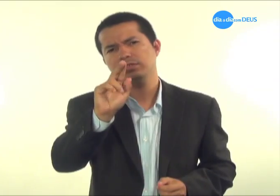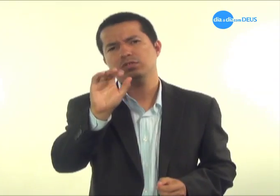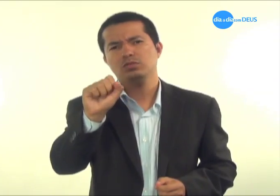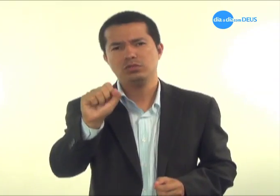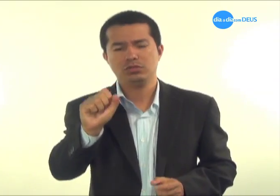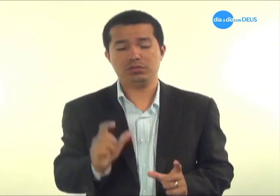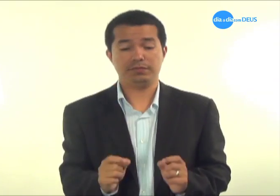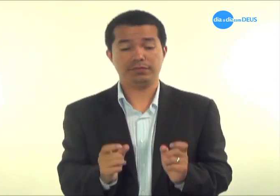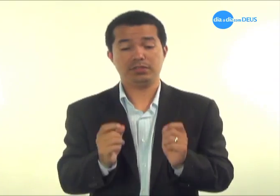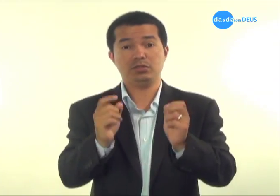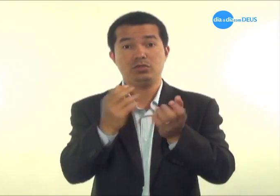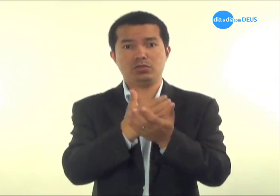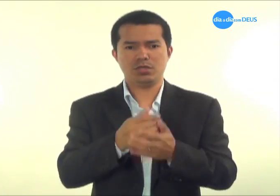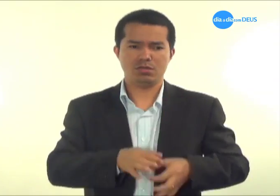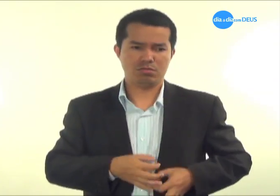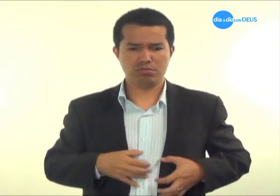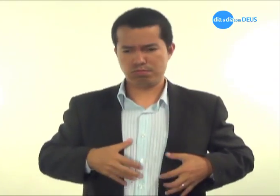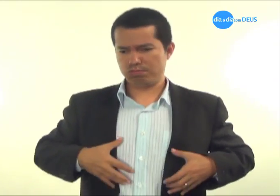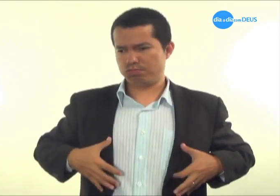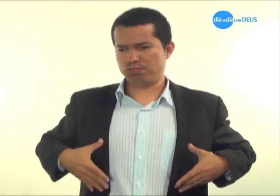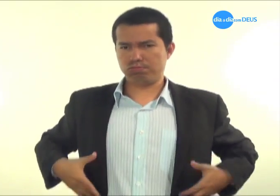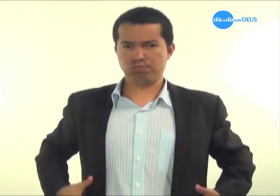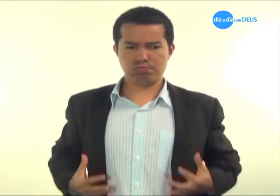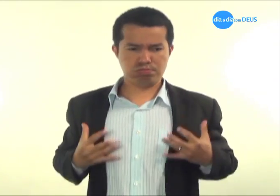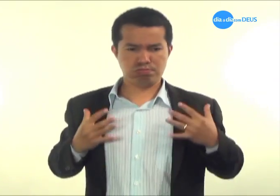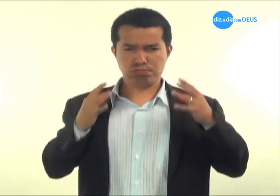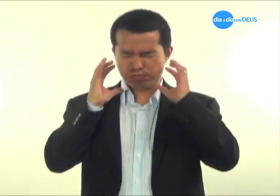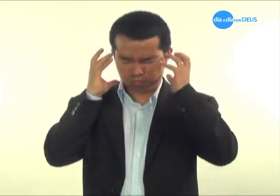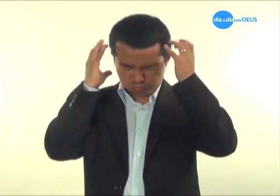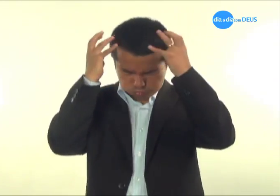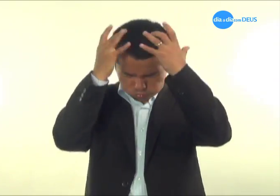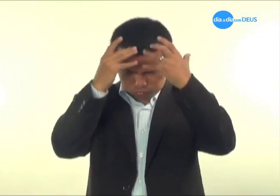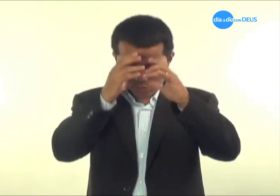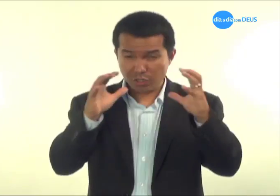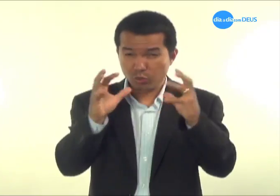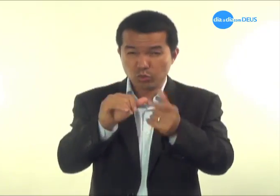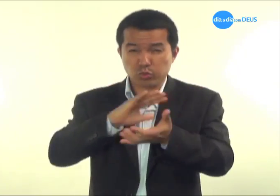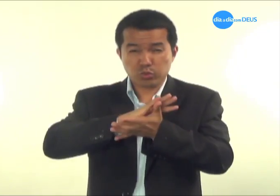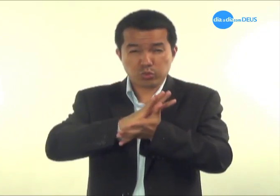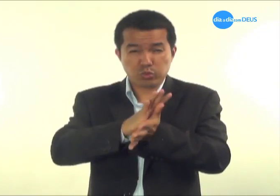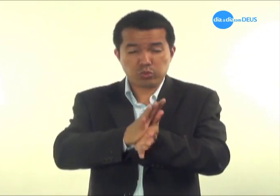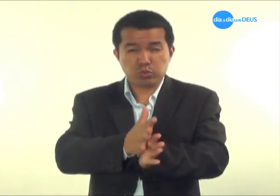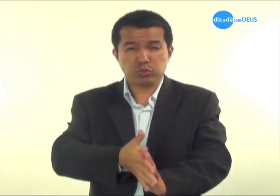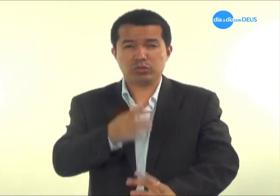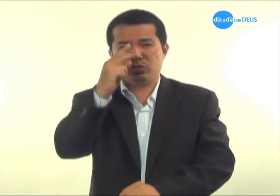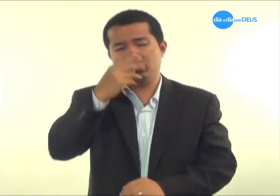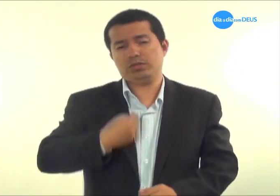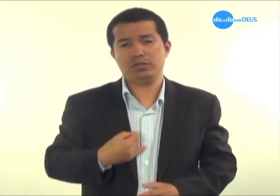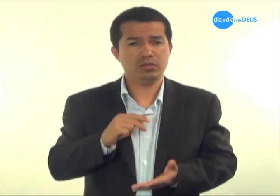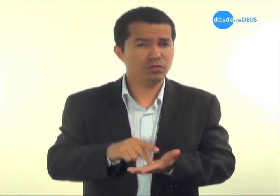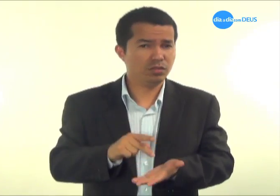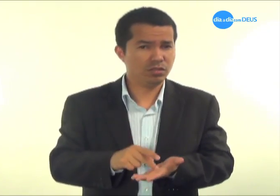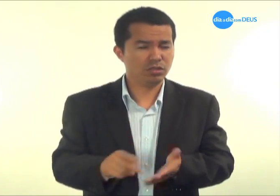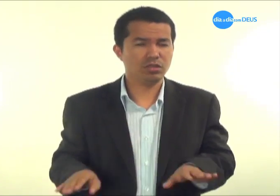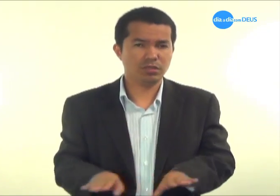gente, ele colocou uma bactéria que está se multiplicando para nos consumir. O segundo passo do inimigo, e